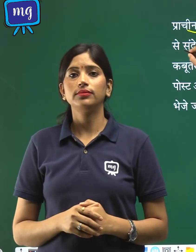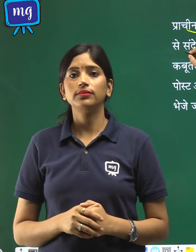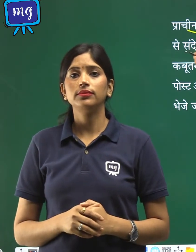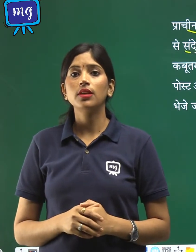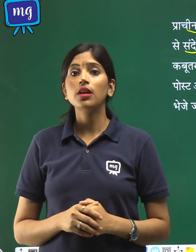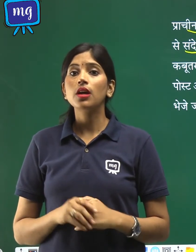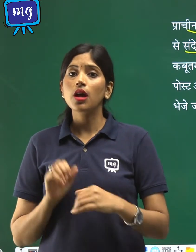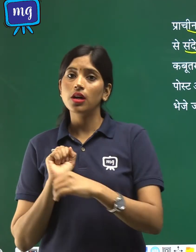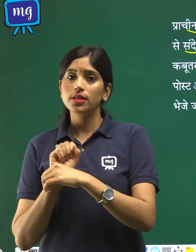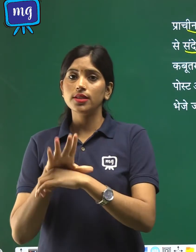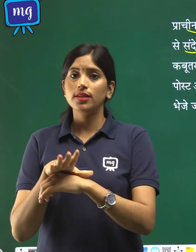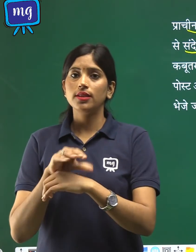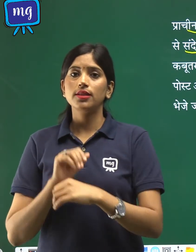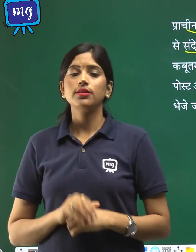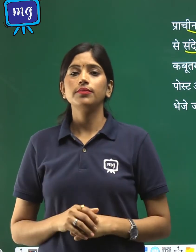संदेश